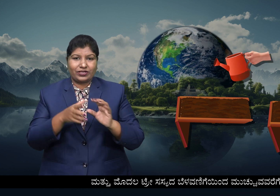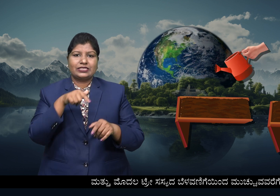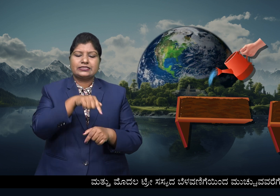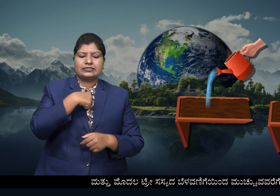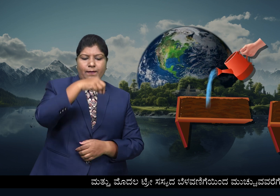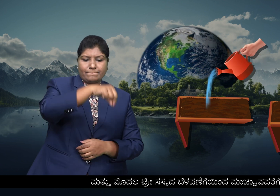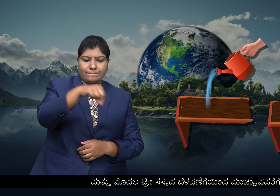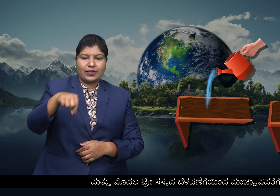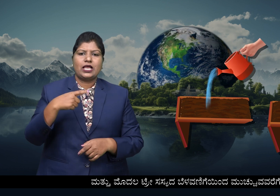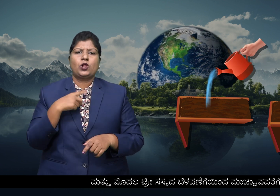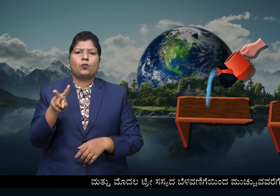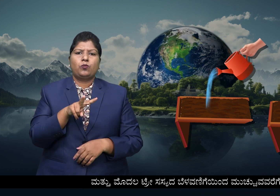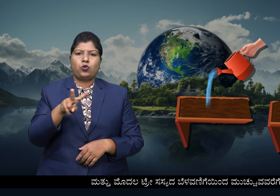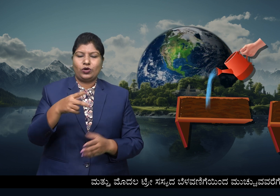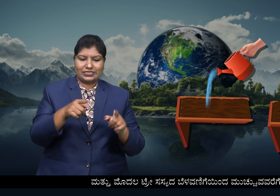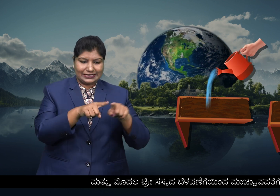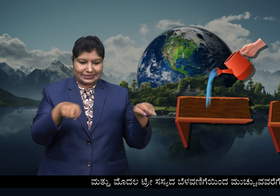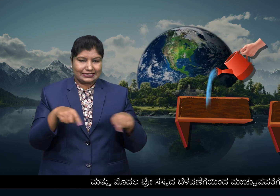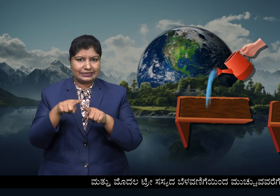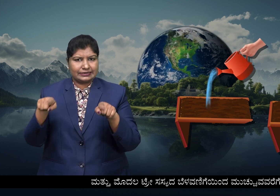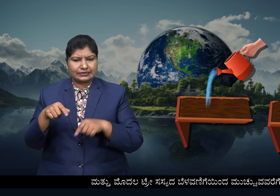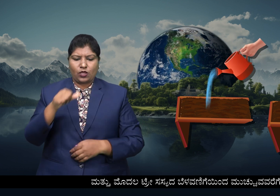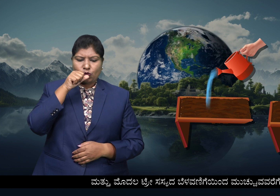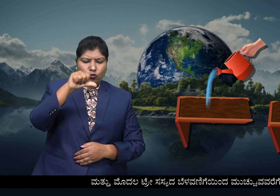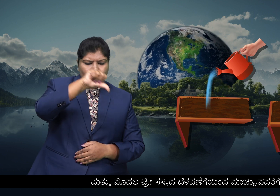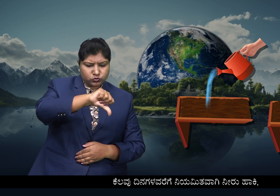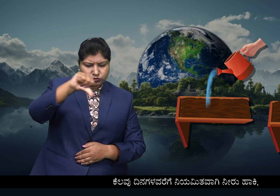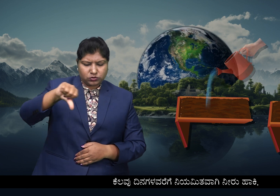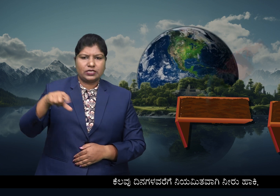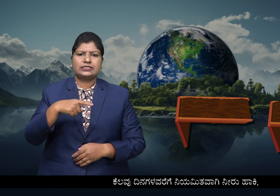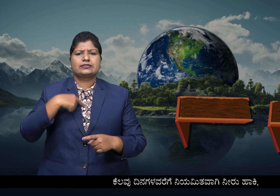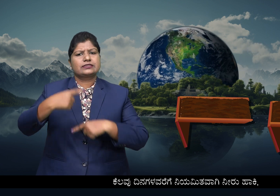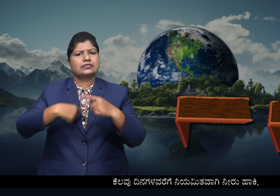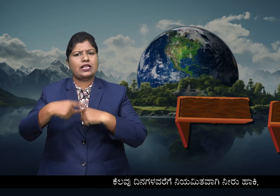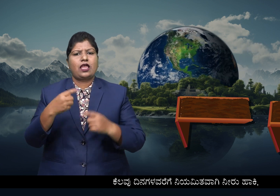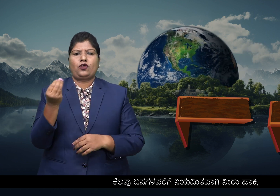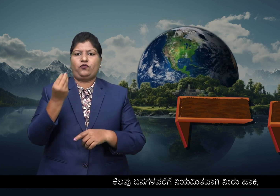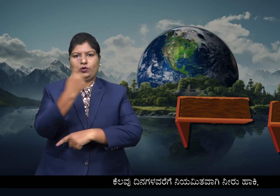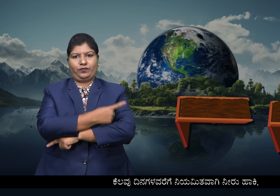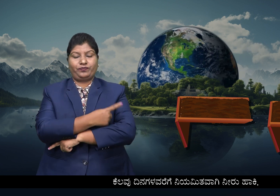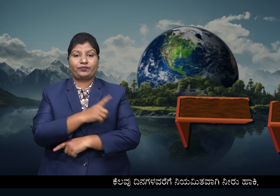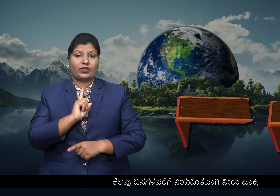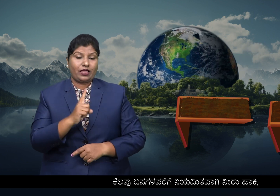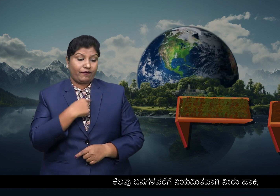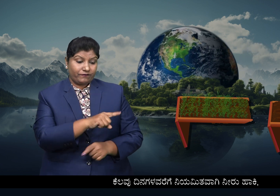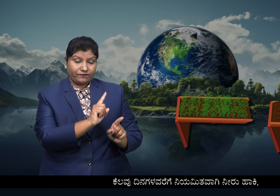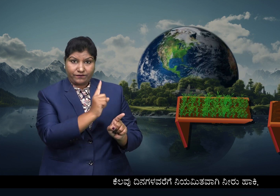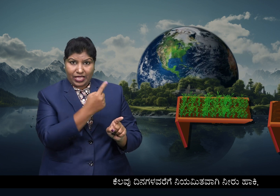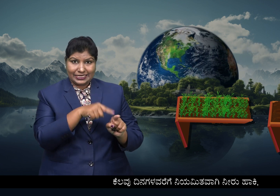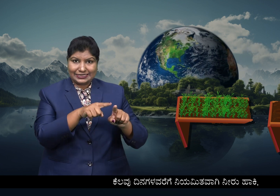ಮತ್ತು ಮೊದಲ ಟ್ರೇ ಸಸ್ಯದ ಬೆಳವಣಿಗೆಯಿಂದ ಮುಚ್ಚುವವರೆಗೆ ಕೆಲವು ದಿನಗಳವರೆಗೆ ನಿಯಮಿತವಾಗಿ ನೀರು